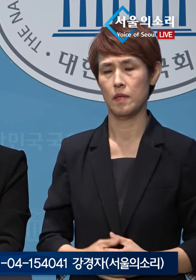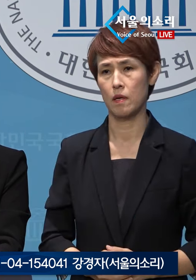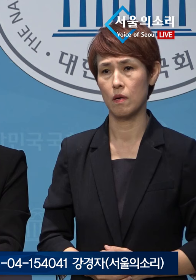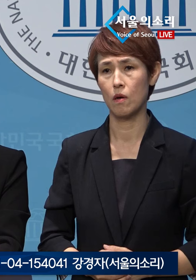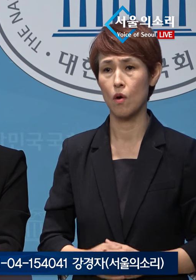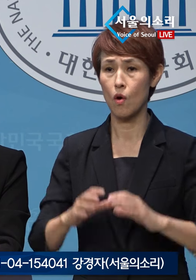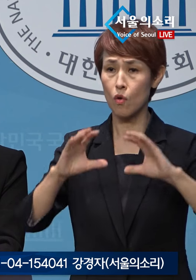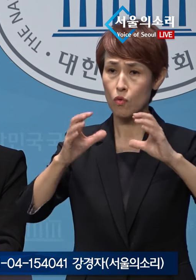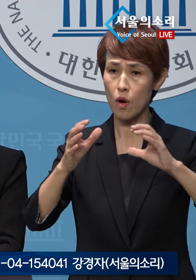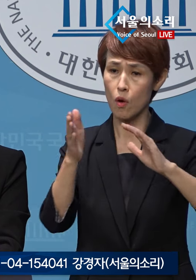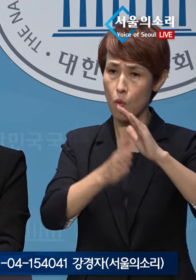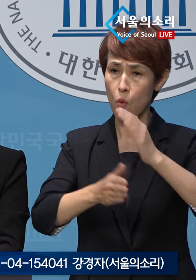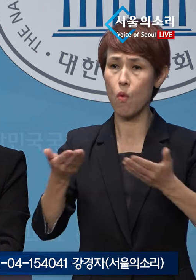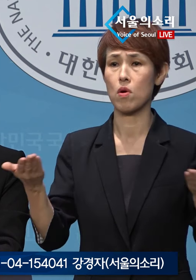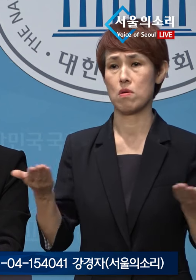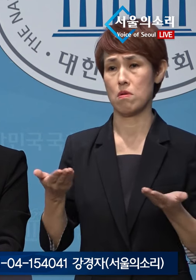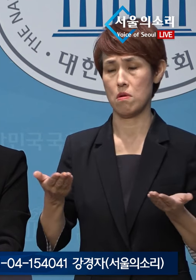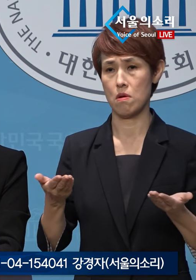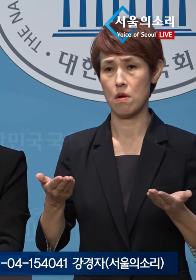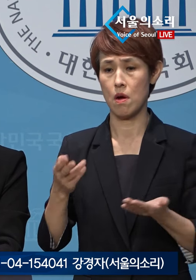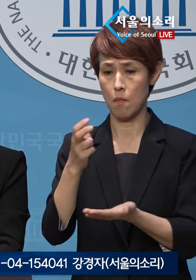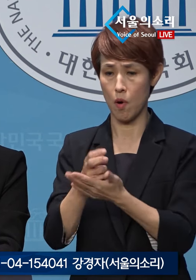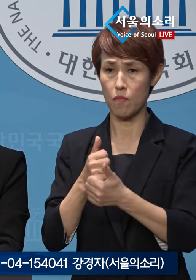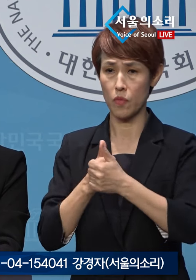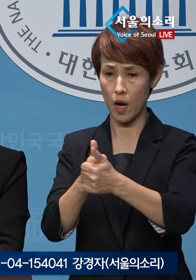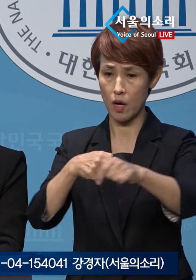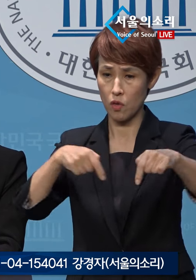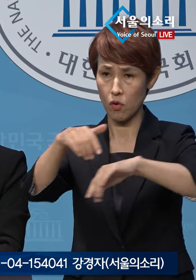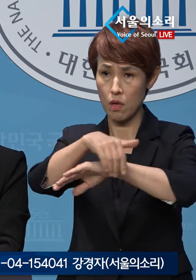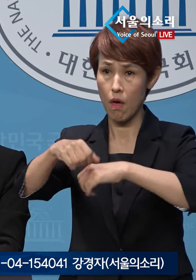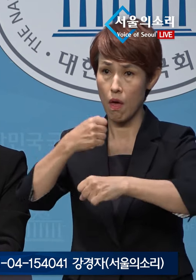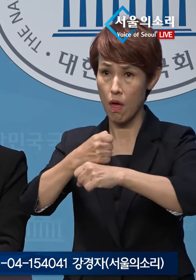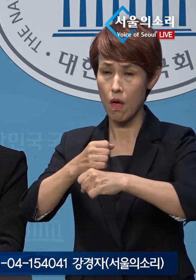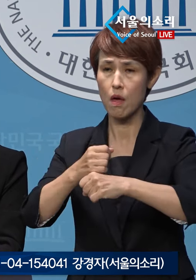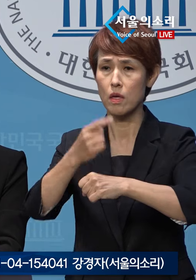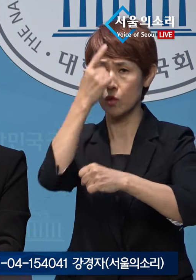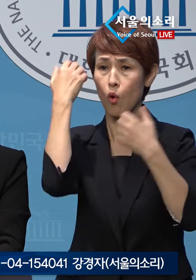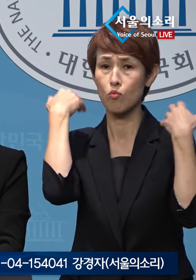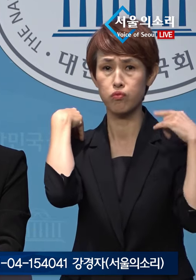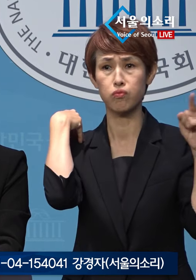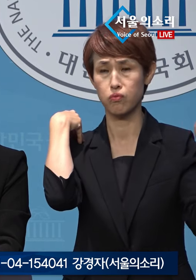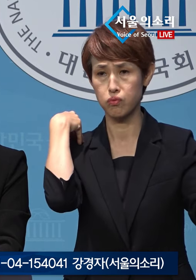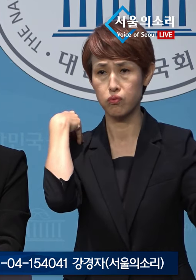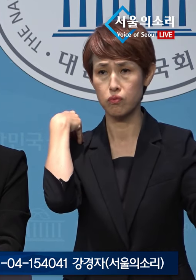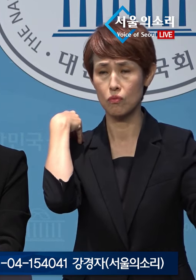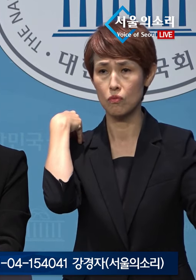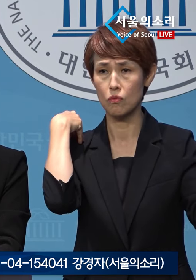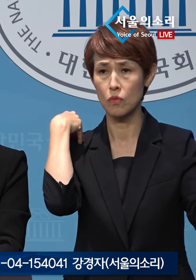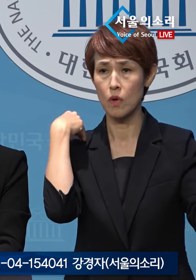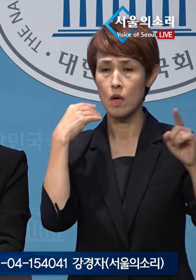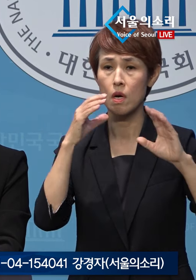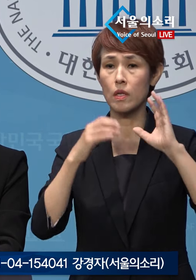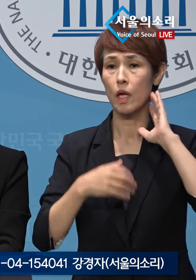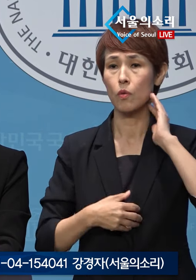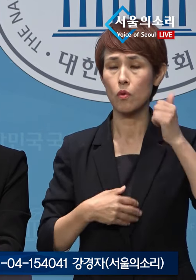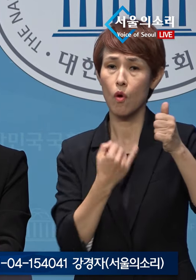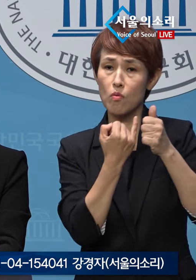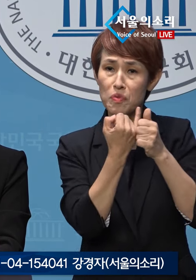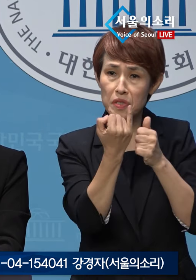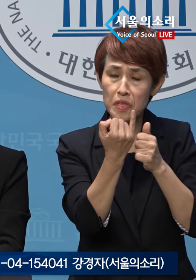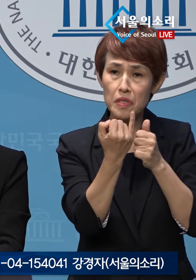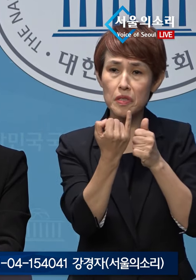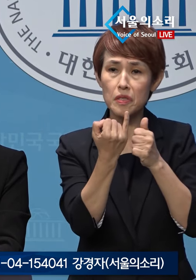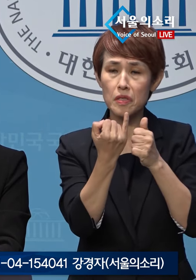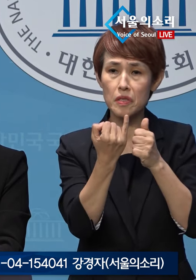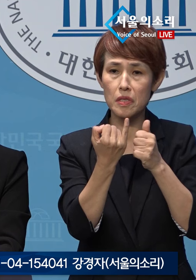국가의 공적 기능을 수행하고 법률에 따라 정책을 집행해야 할 정부 부처가 언제부터 김건희 여사의 사적